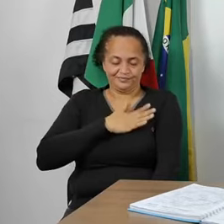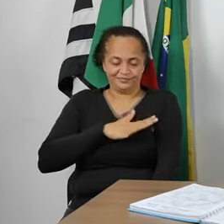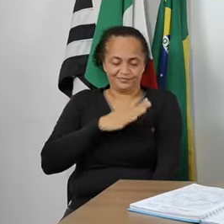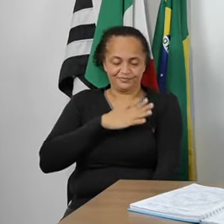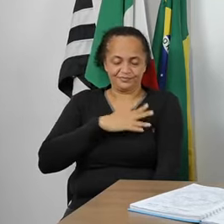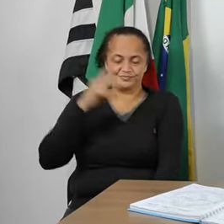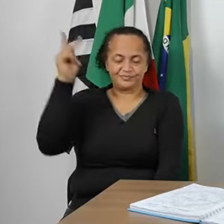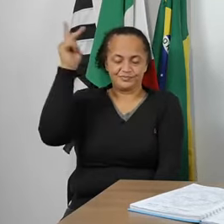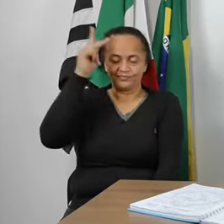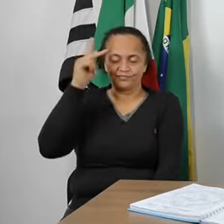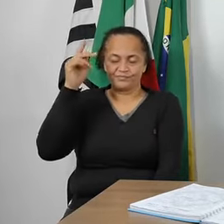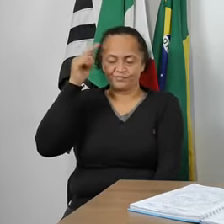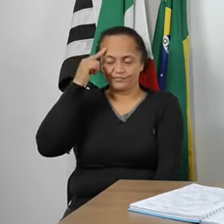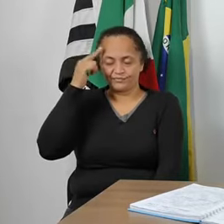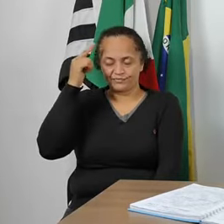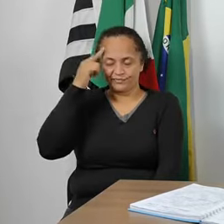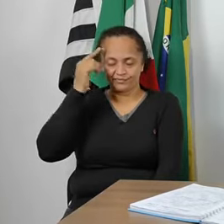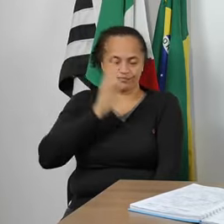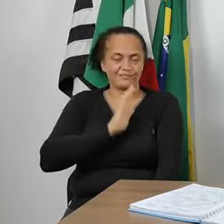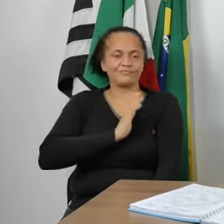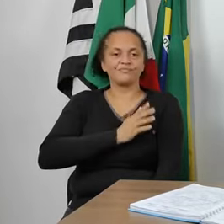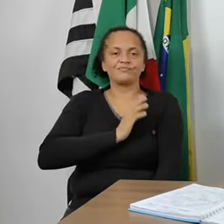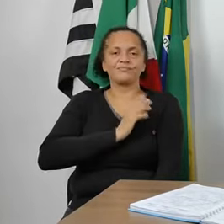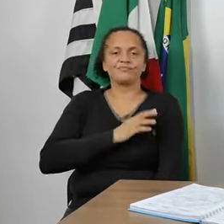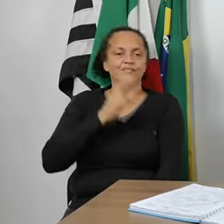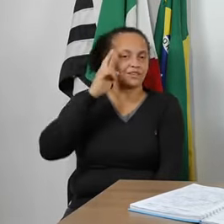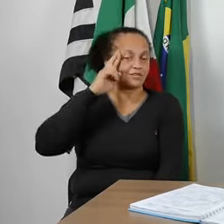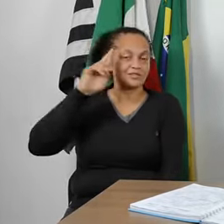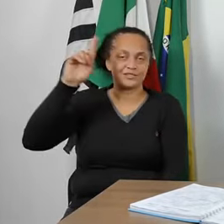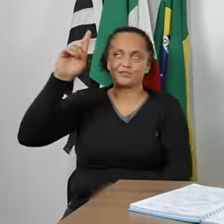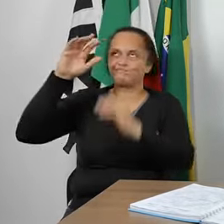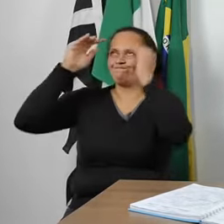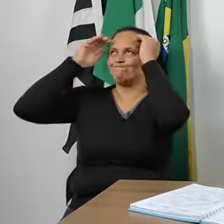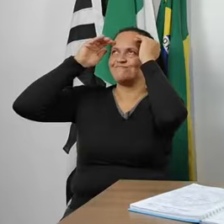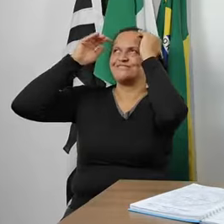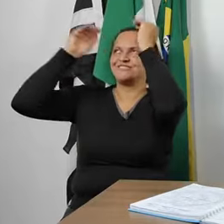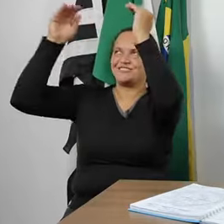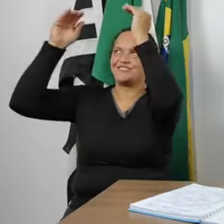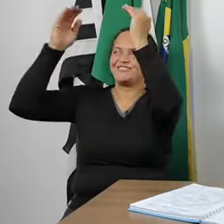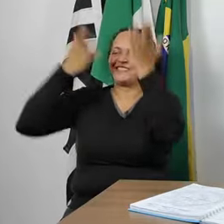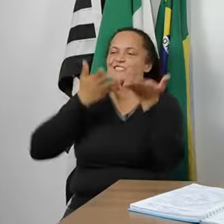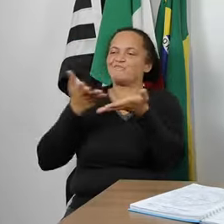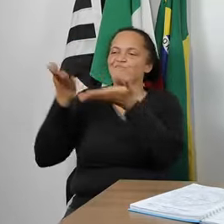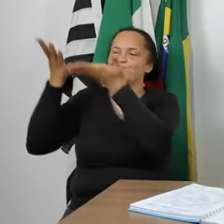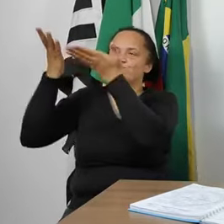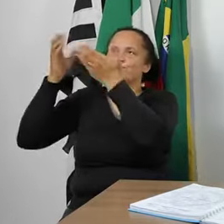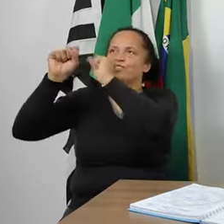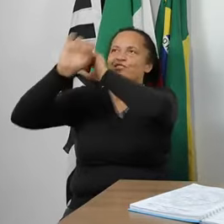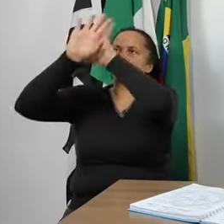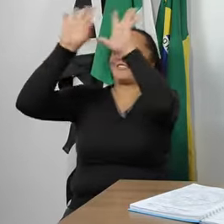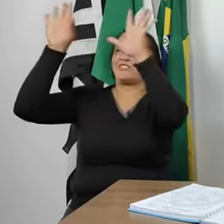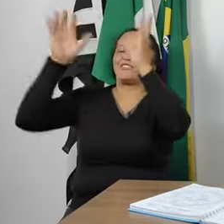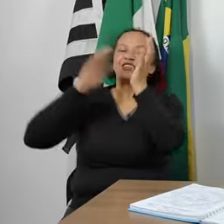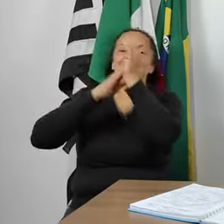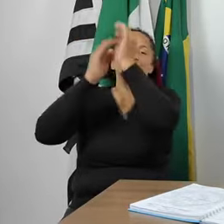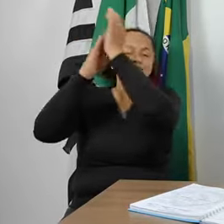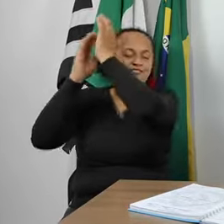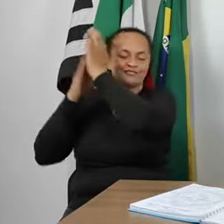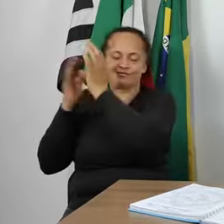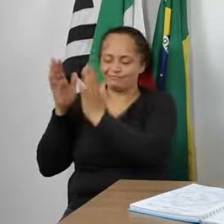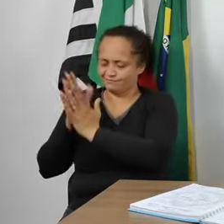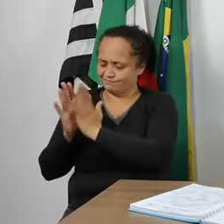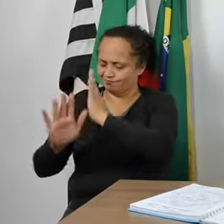e o nosso coração em ti. Ao Senhor, somente ao Senhor, toda a honra, toda a glória, todo o louvor e adoração, para